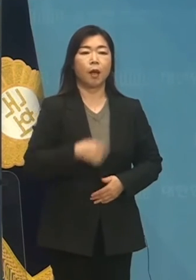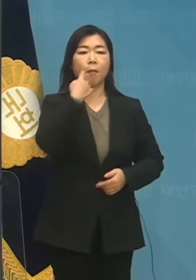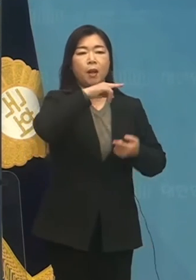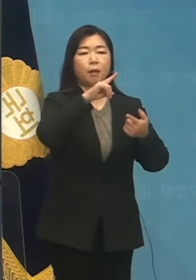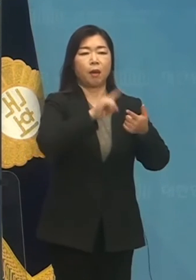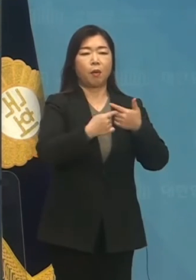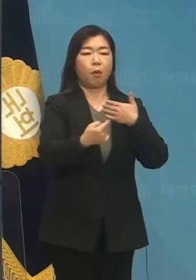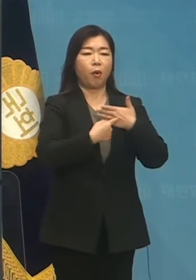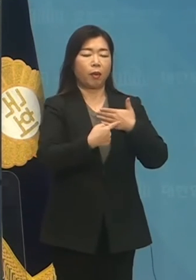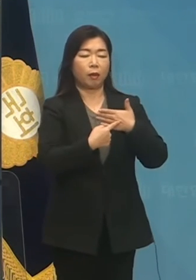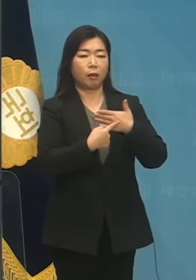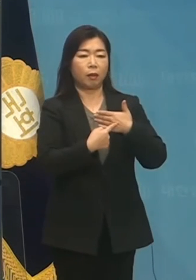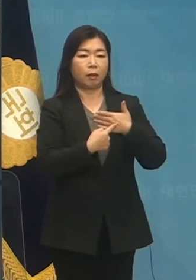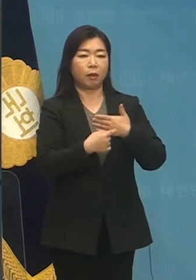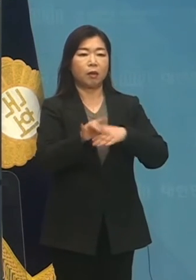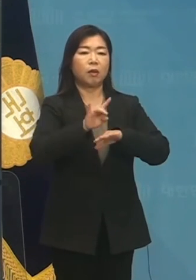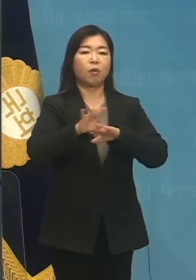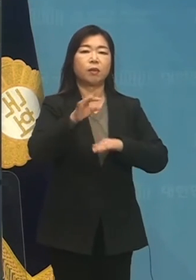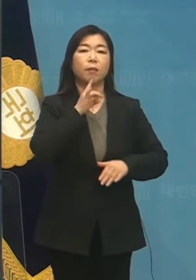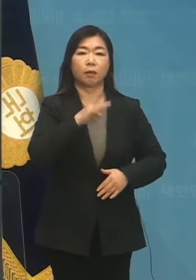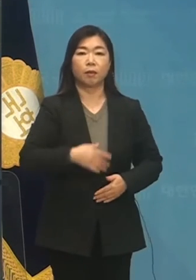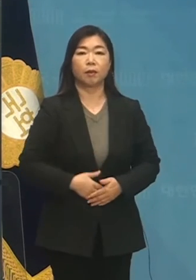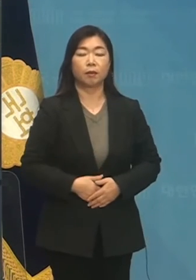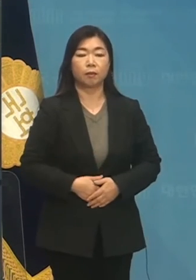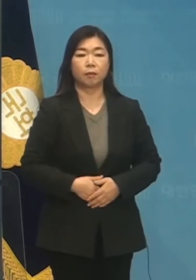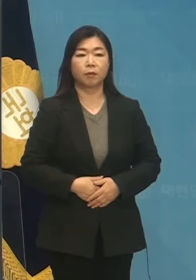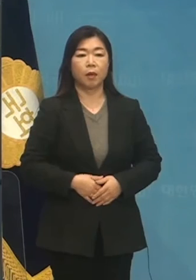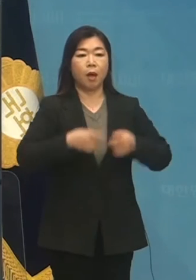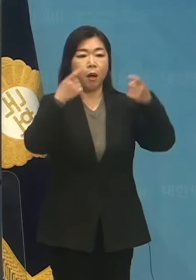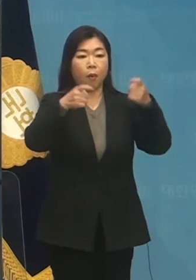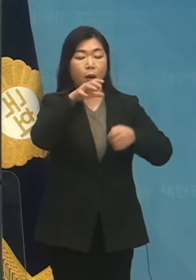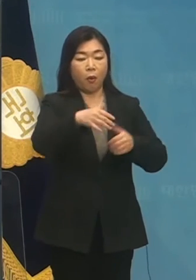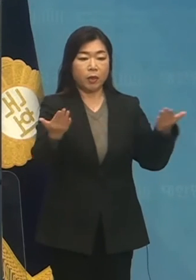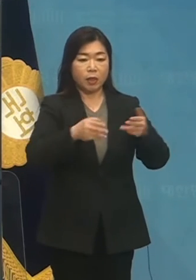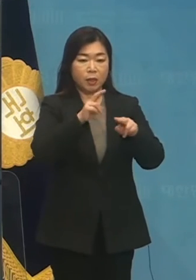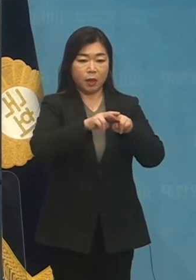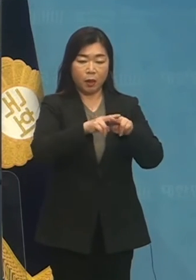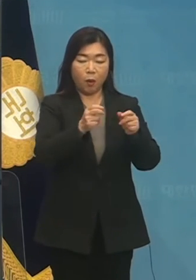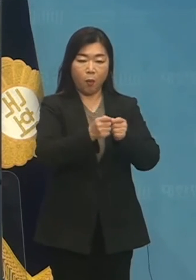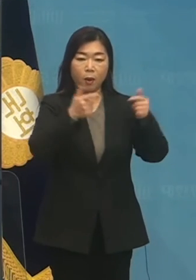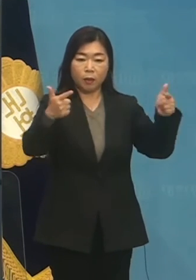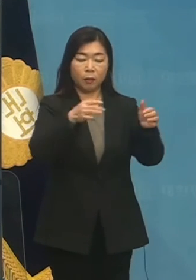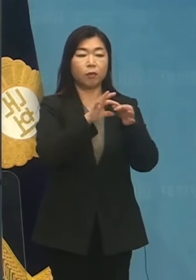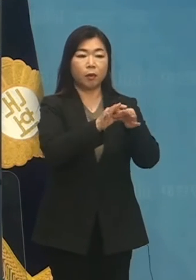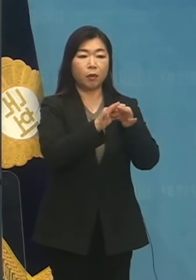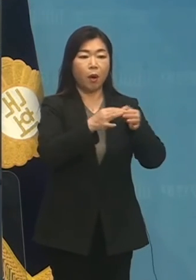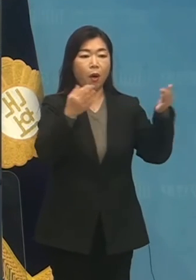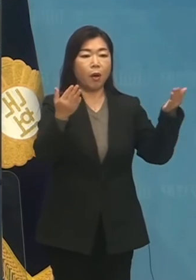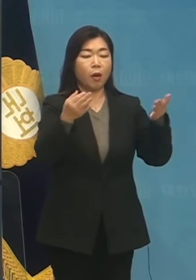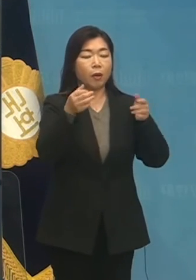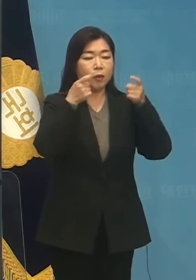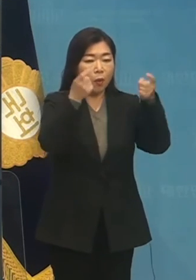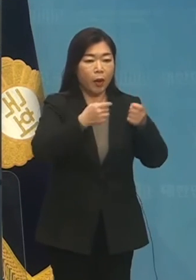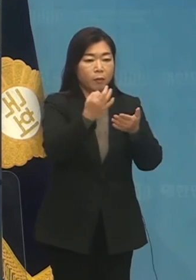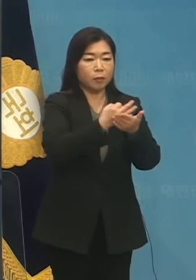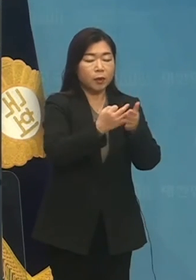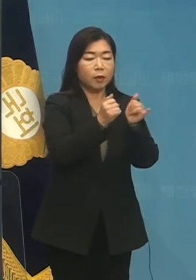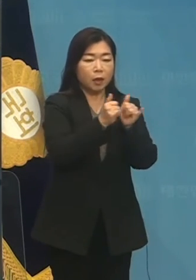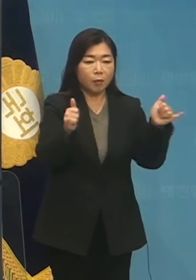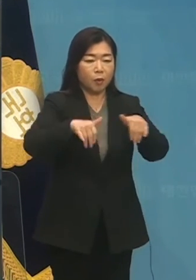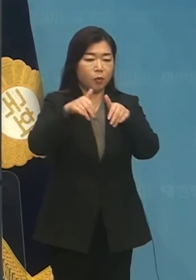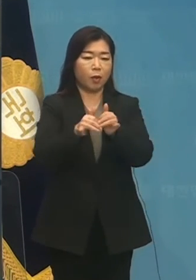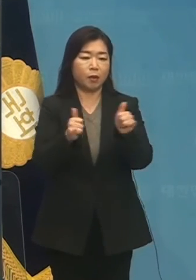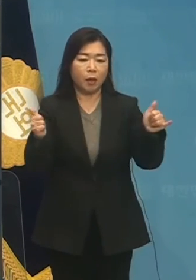좋은 배달겁니다. 관광지 일자리 확대를 통해 여행업종 종사자들의 생존권을 보장하는